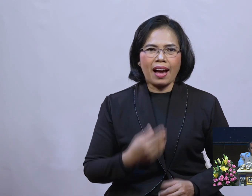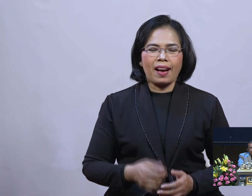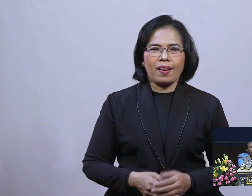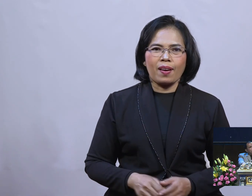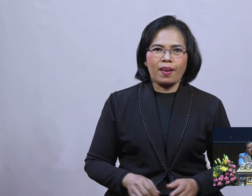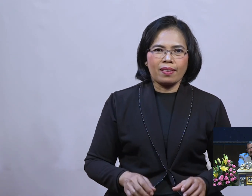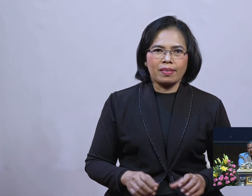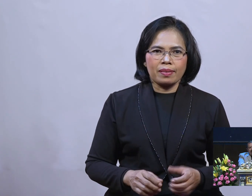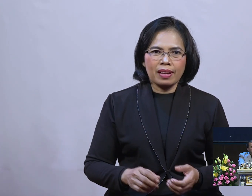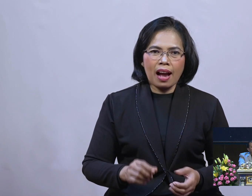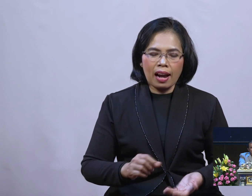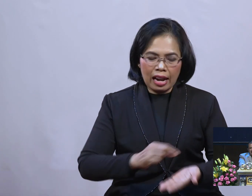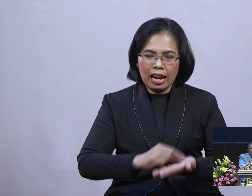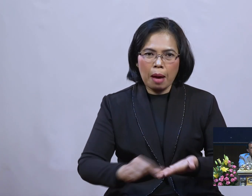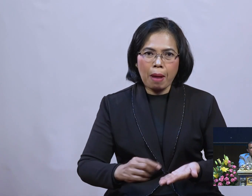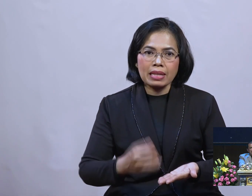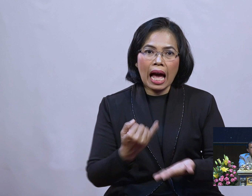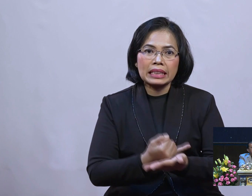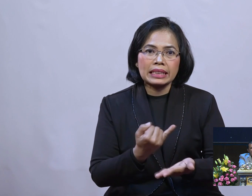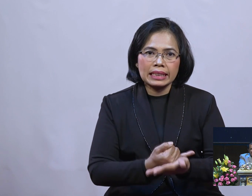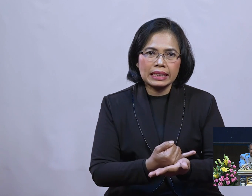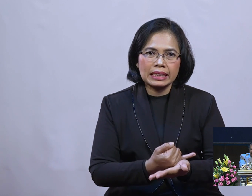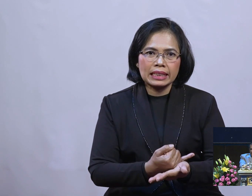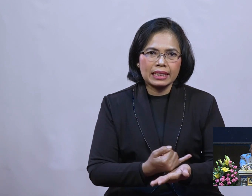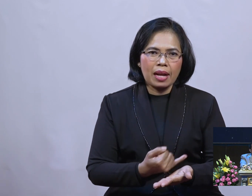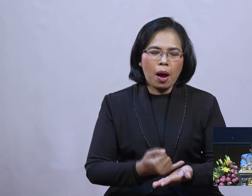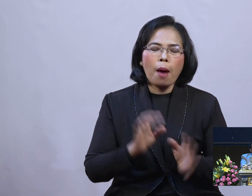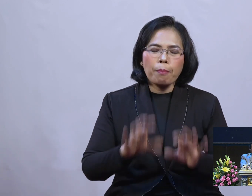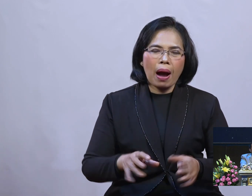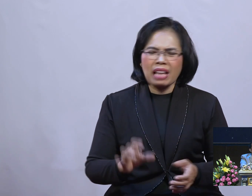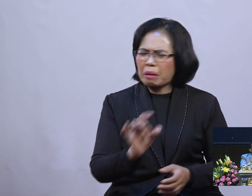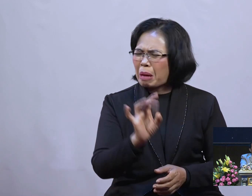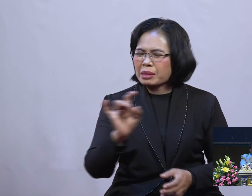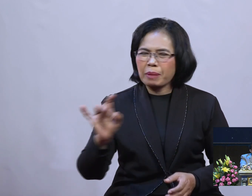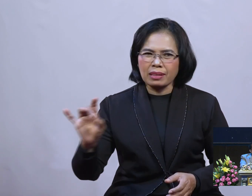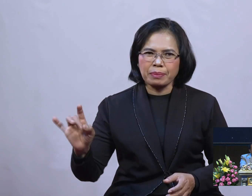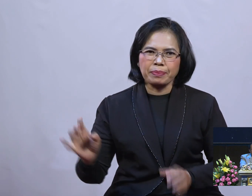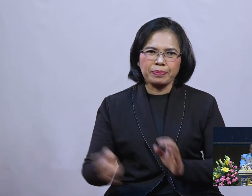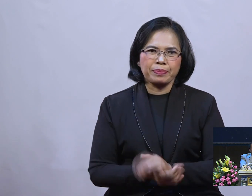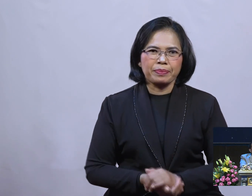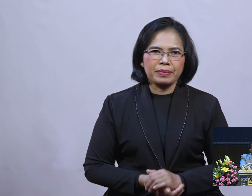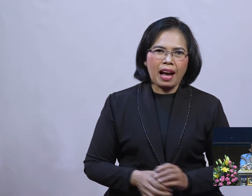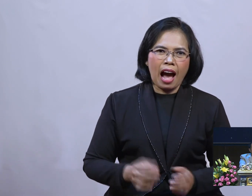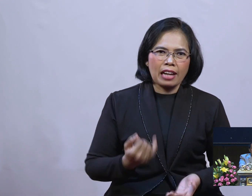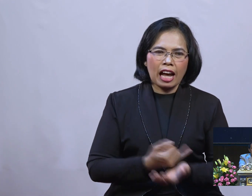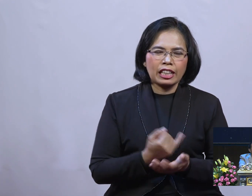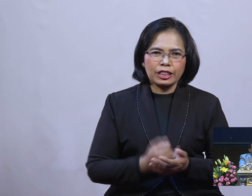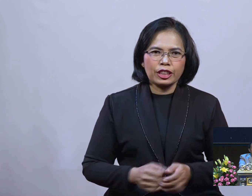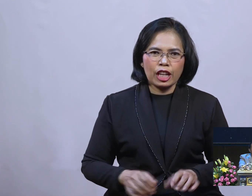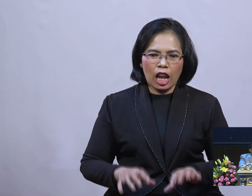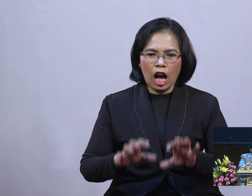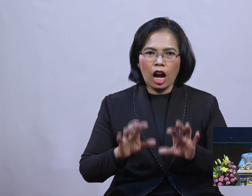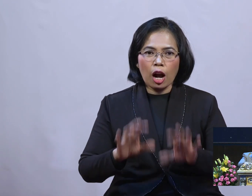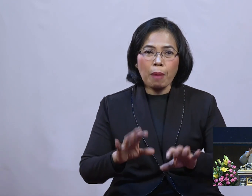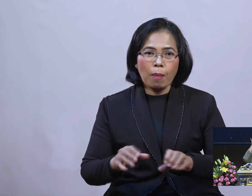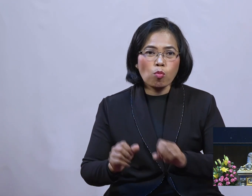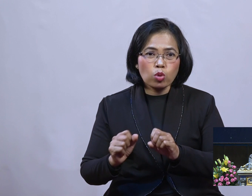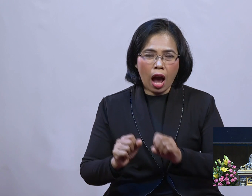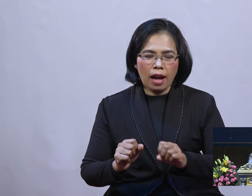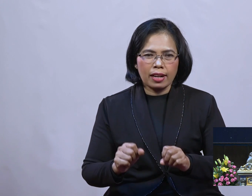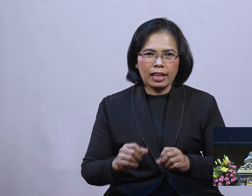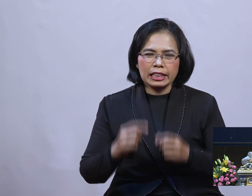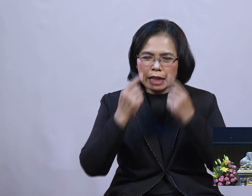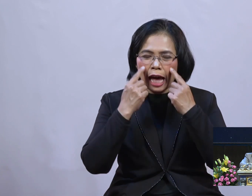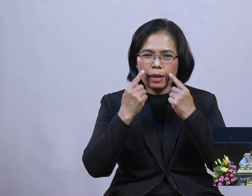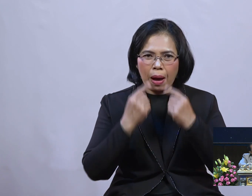namanya Angle kemakmuran kek mau namanya Injil penderitaan kek mau namanya Injil kesusahan kek mau namanya Injil air mata ke